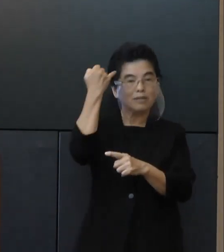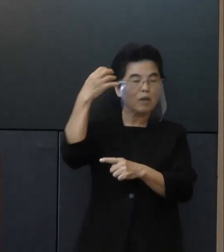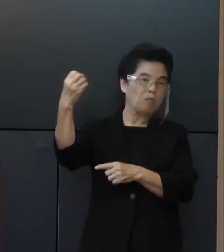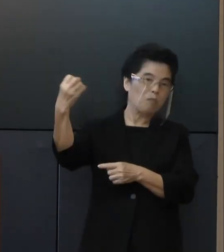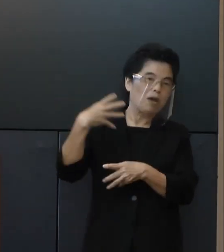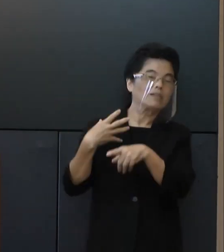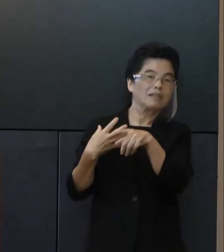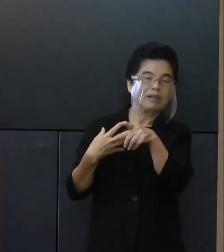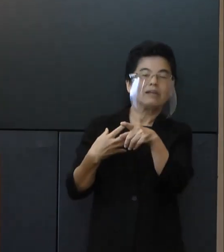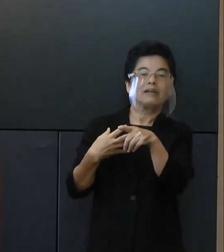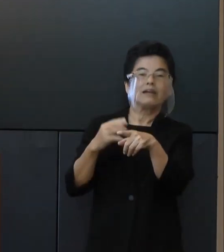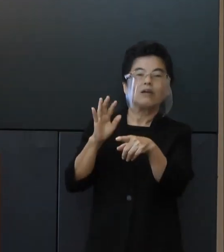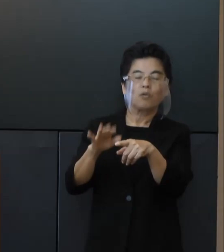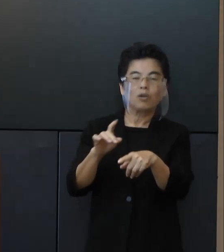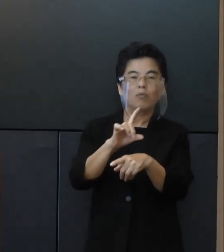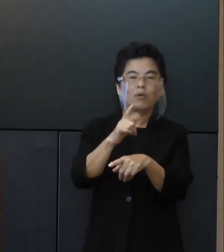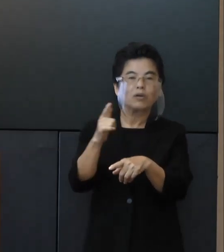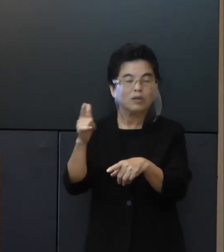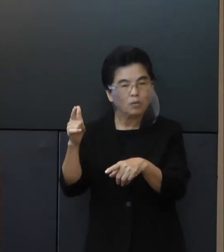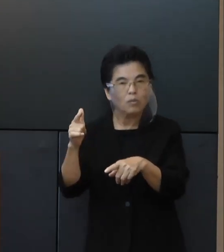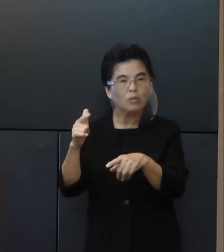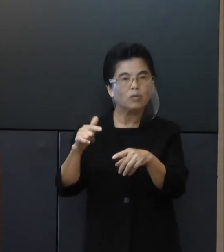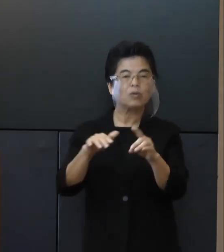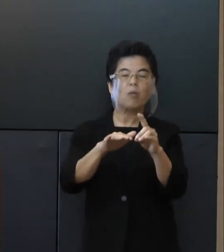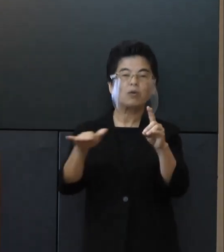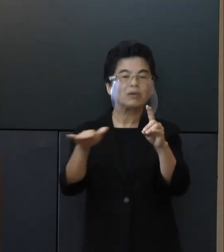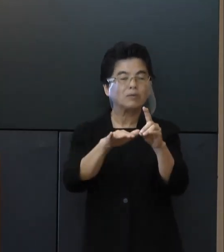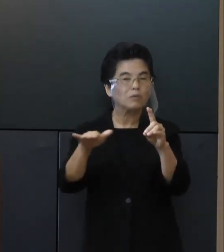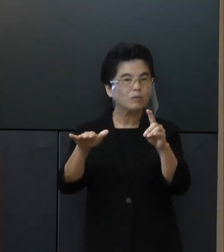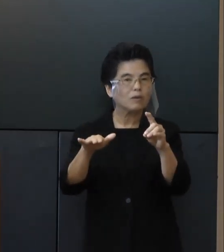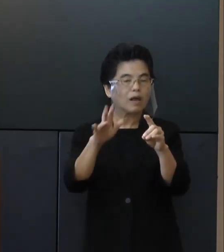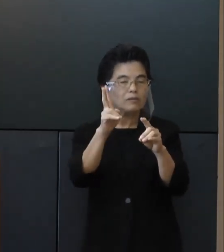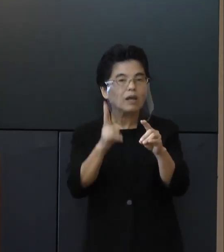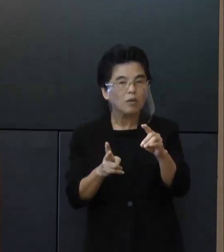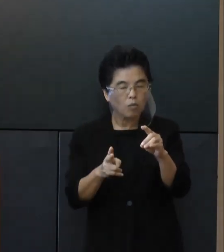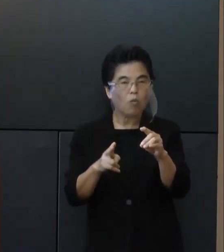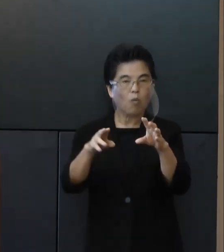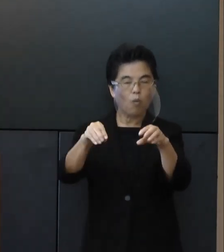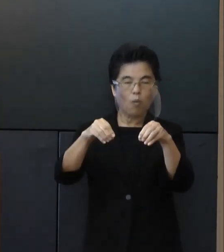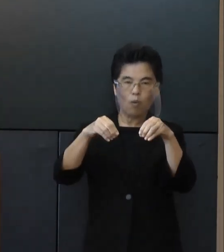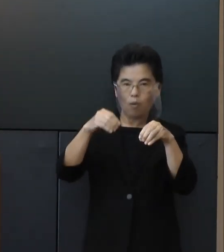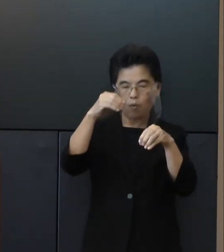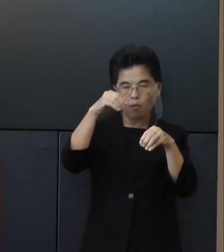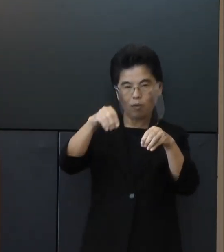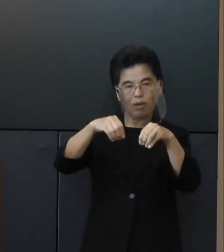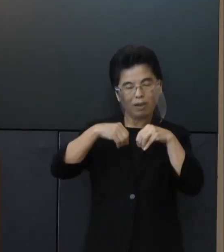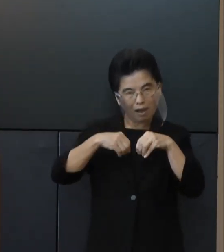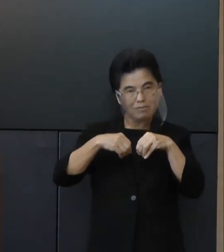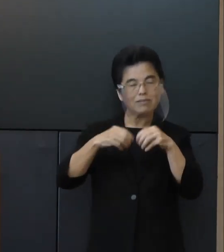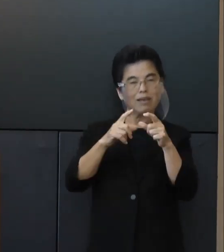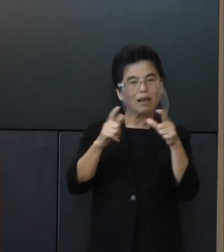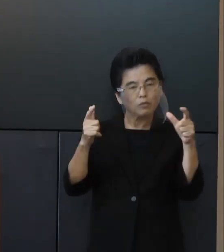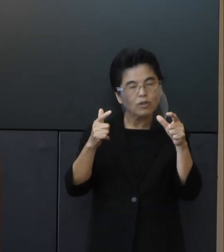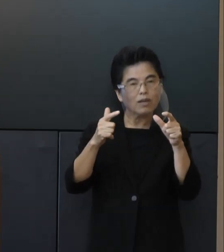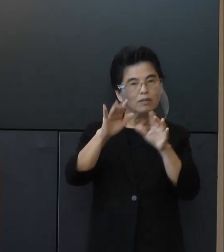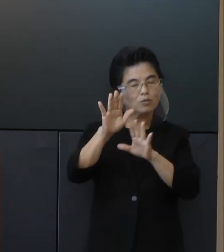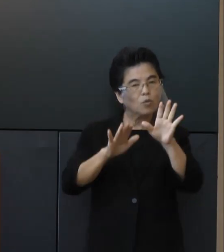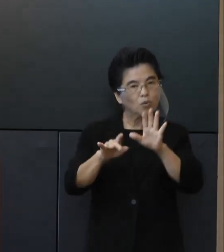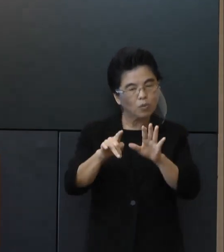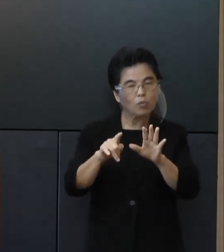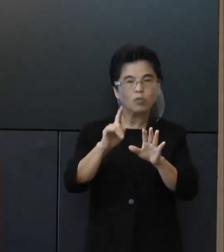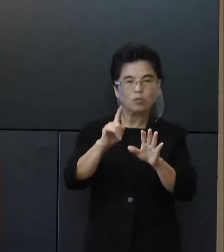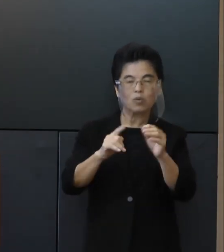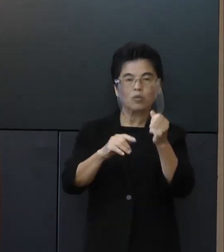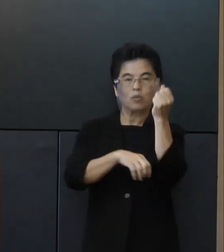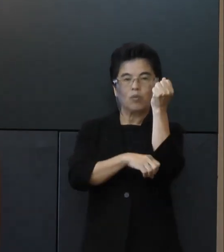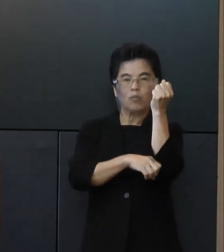については、いろいろフェーズがあるだろうと、その感染 拡大状況のですね、そういったことも踏まえながらその辺は